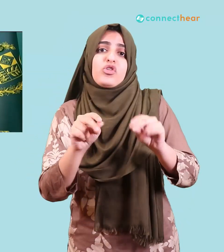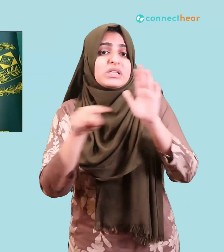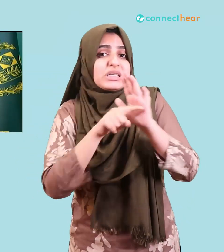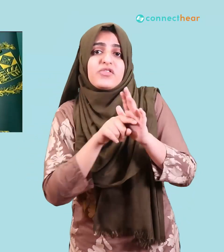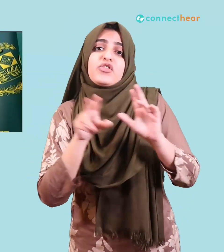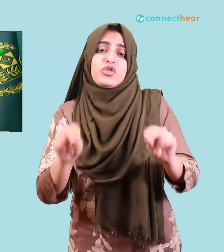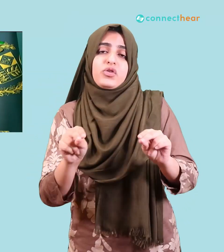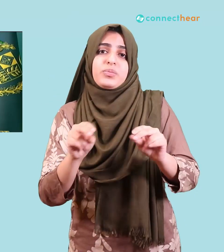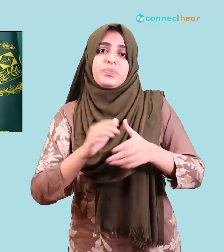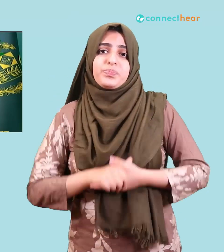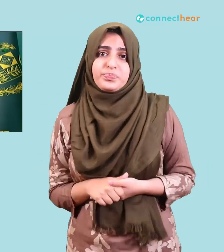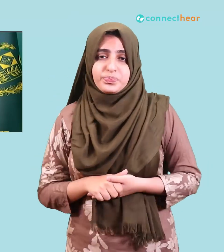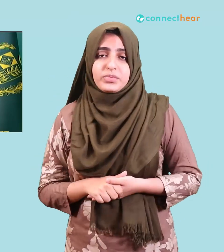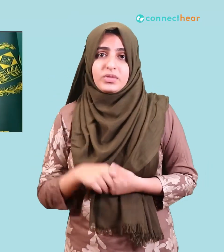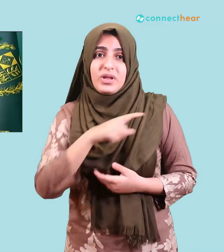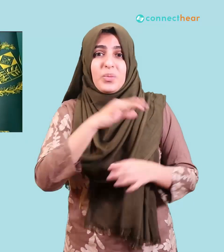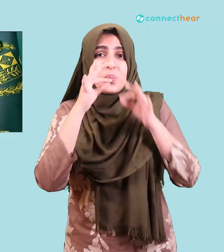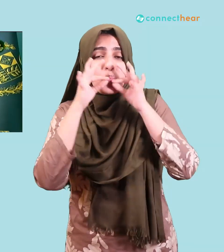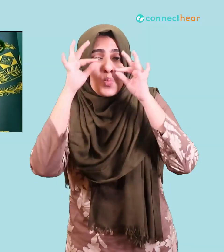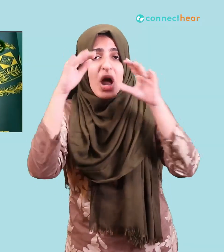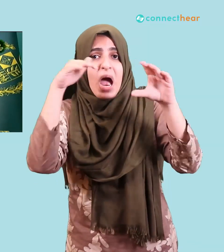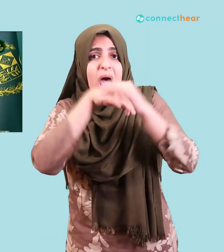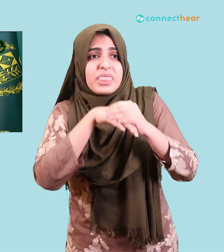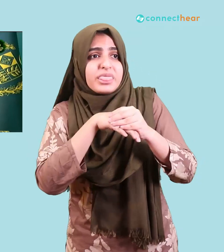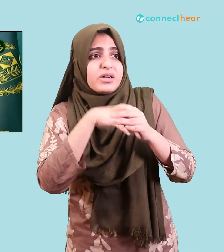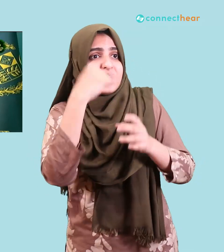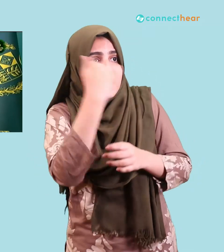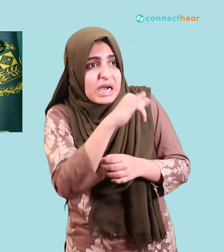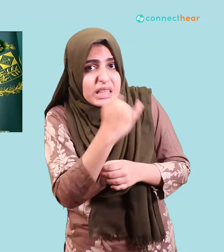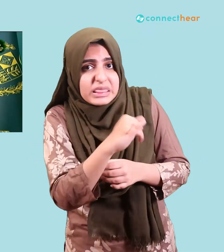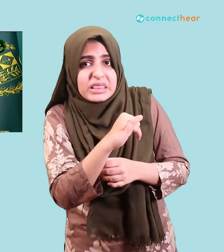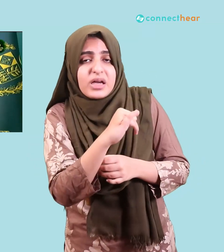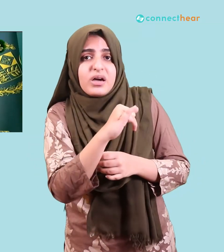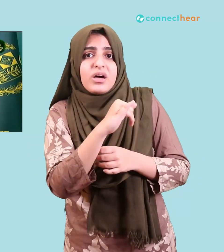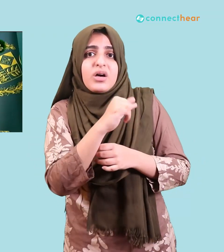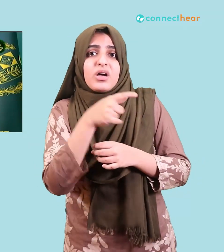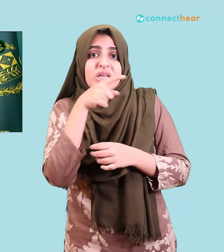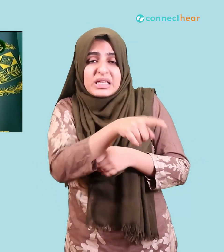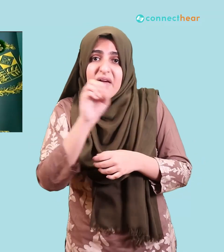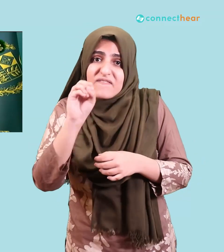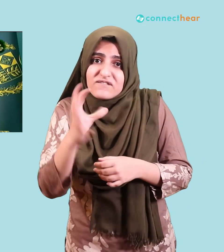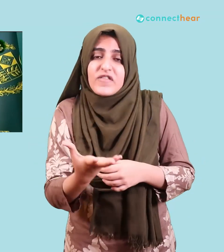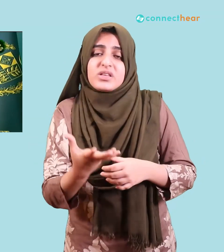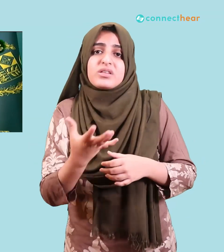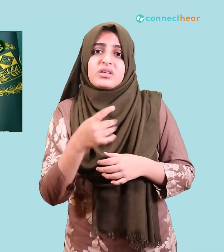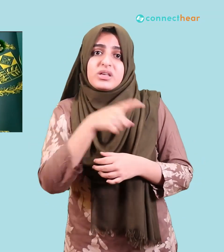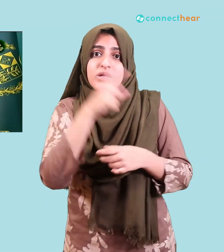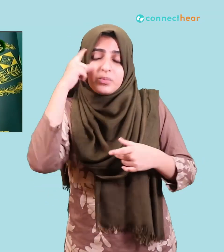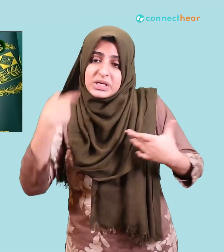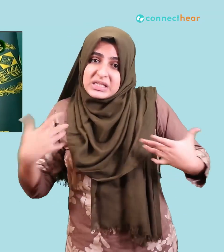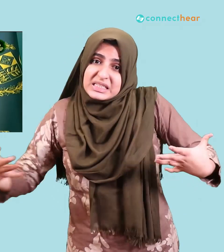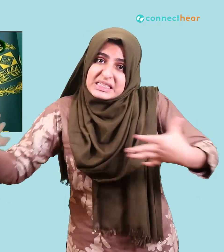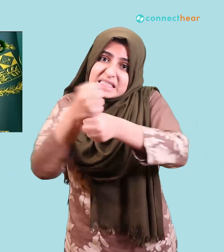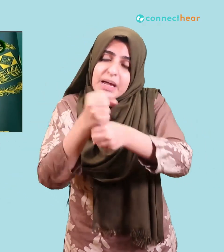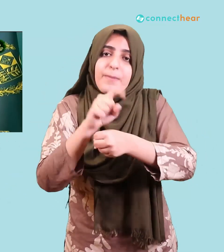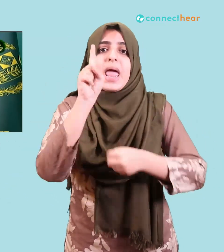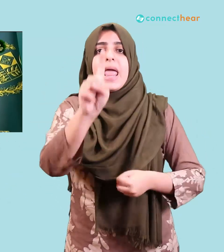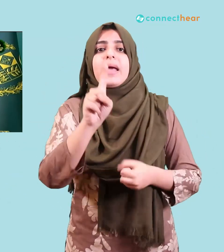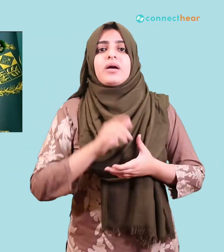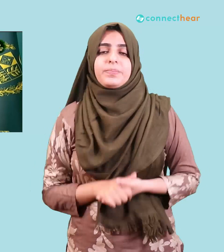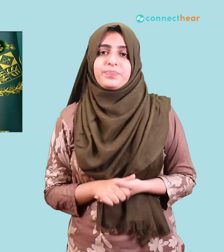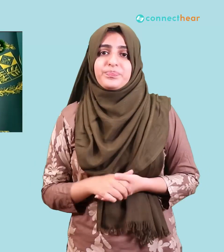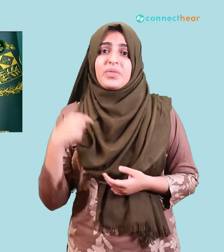وہ ہمارے نبی صلی اللہ علیہ وسلم کی شان میں گستاخی کرتے ہیں، تو یہ ایک ہی چیز اکٹھے کرتے ہیں یہ۔ تو